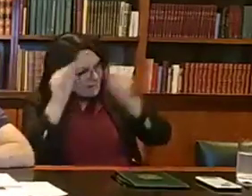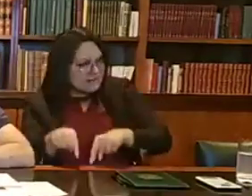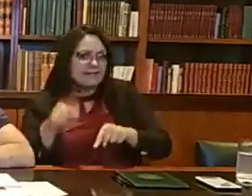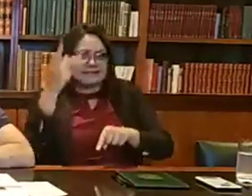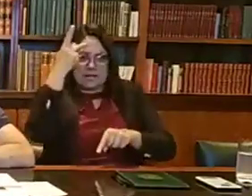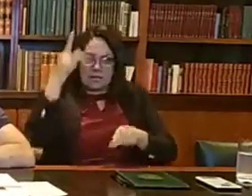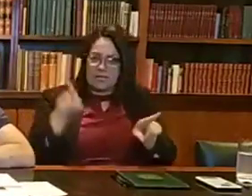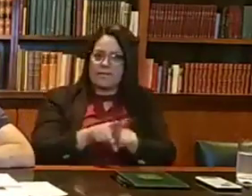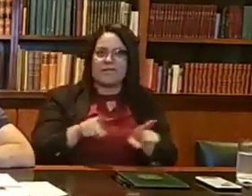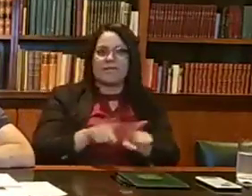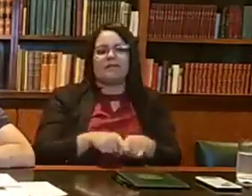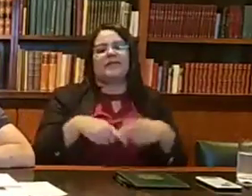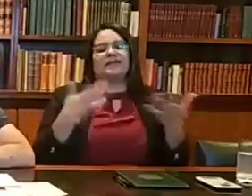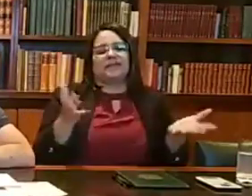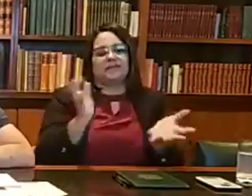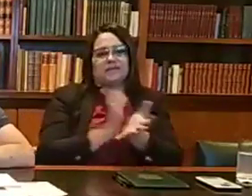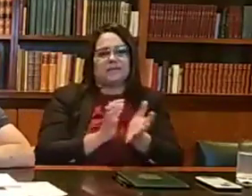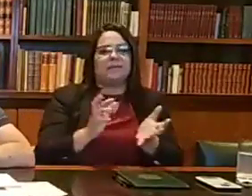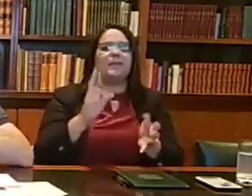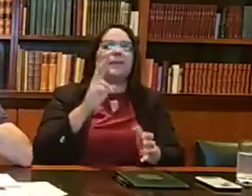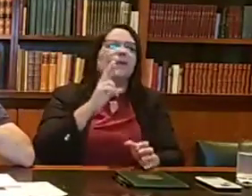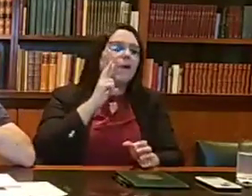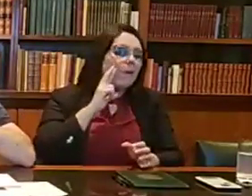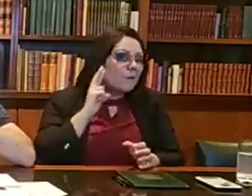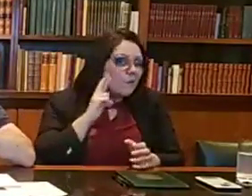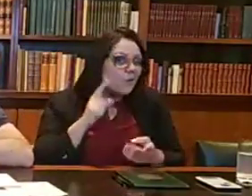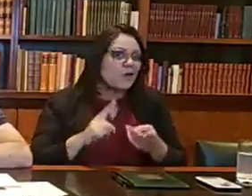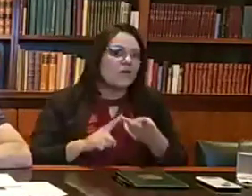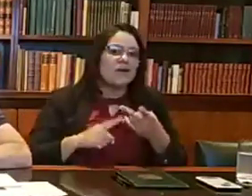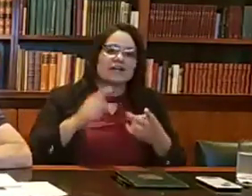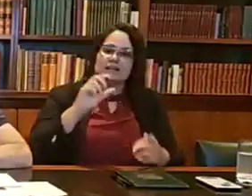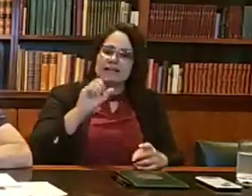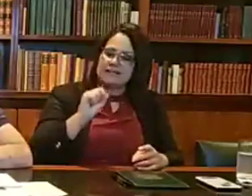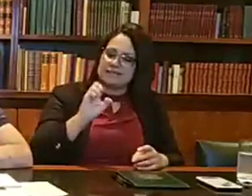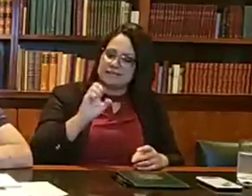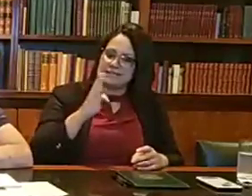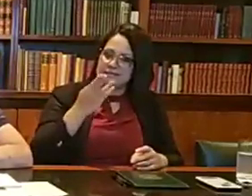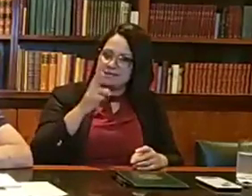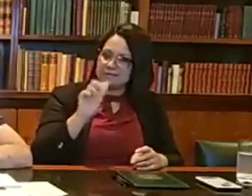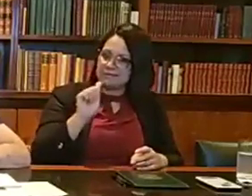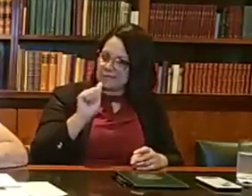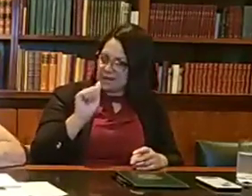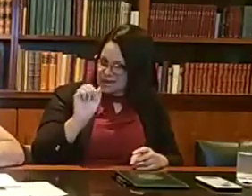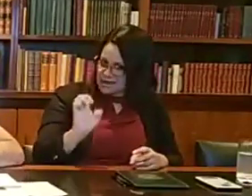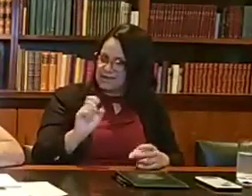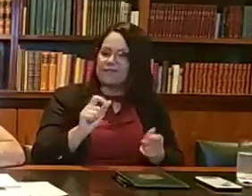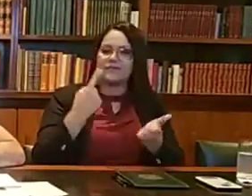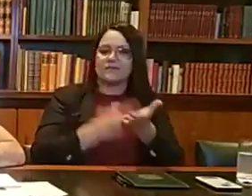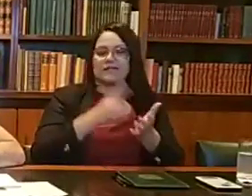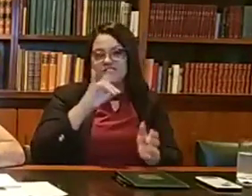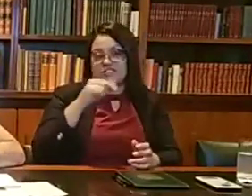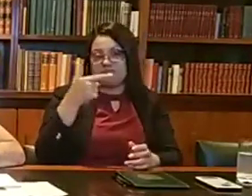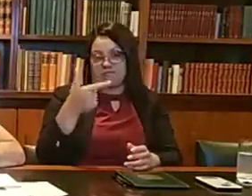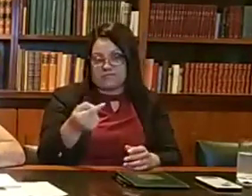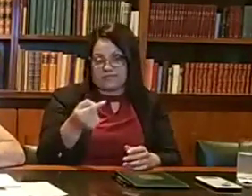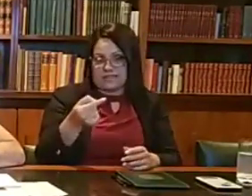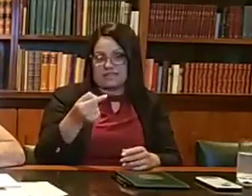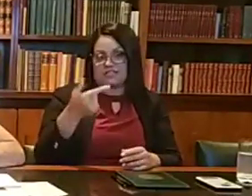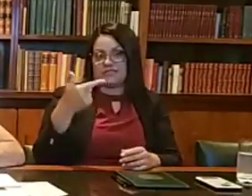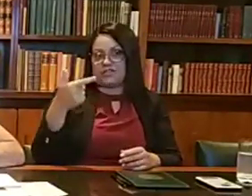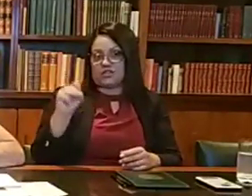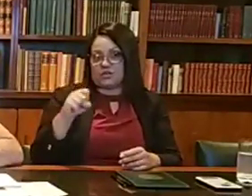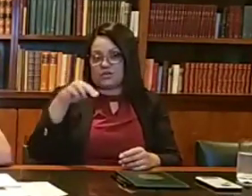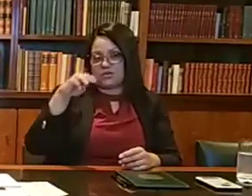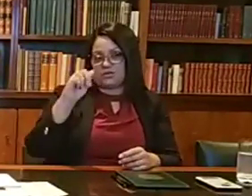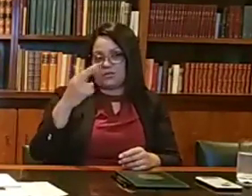em parceria aí com o SEBRAE, com a Secretaria de Pesca, com o Ministério da Agricultura, vamos fazer dia 27 e 28 de março, no